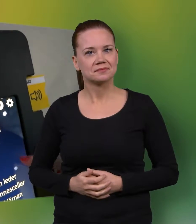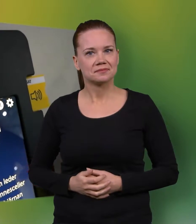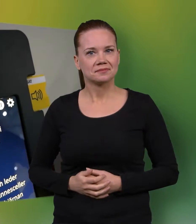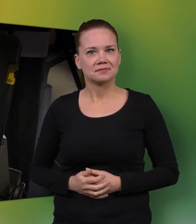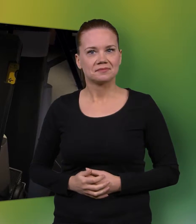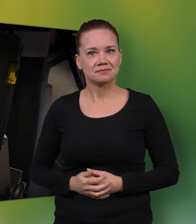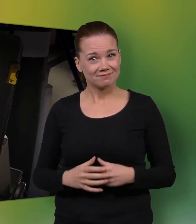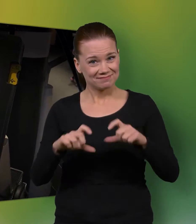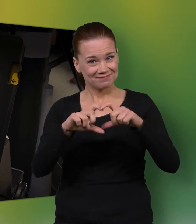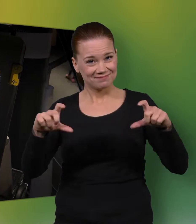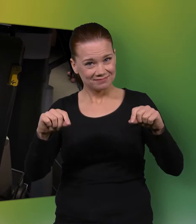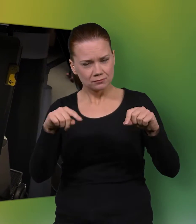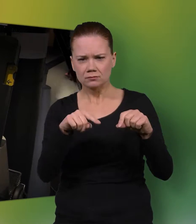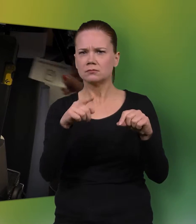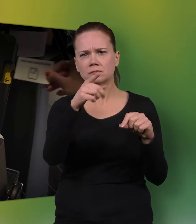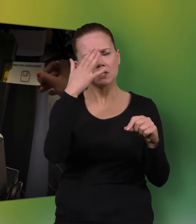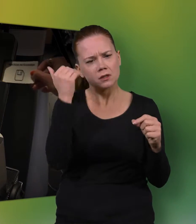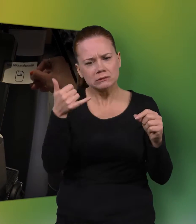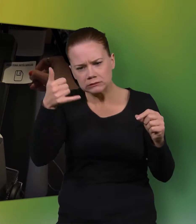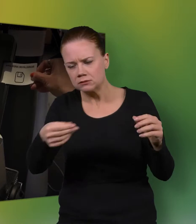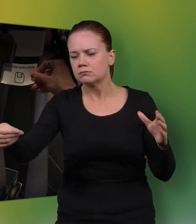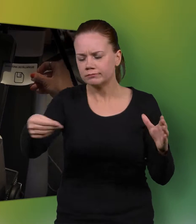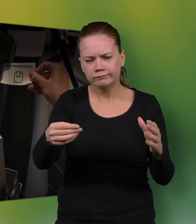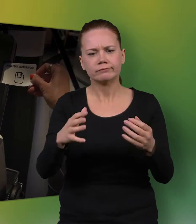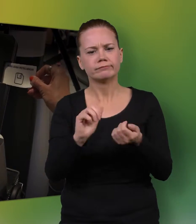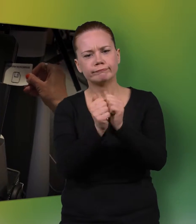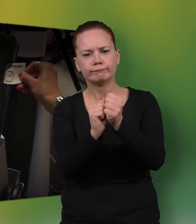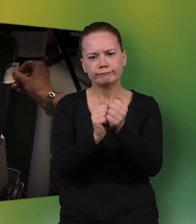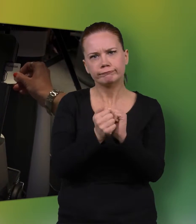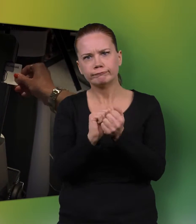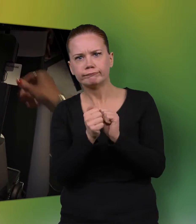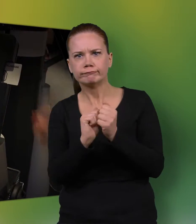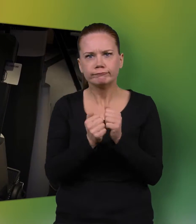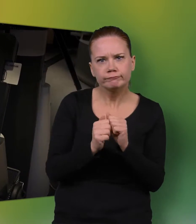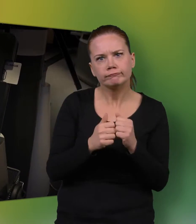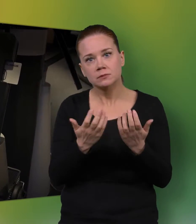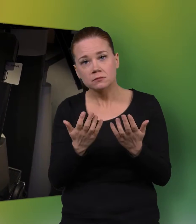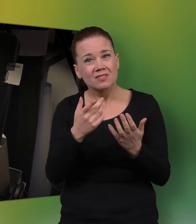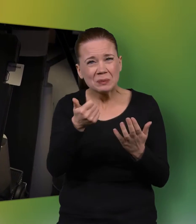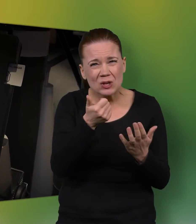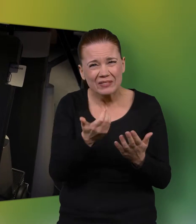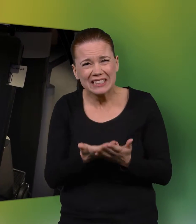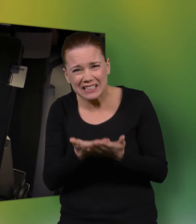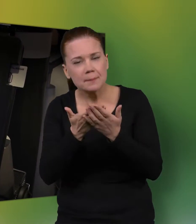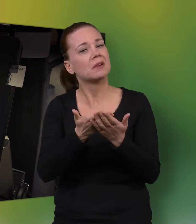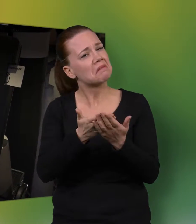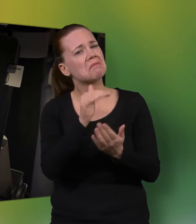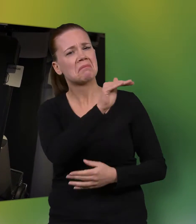Välj kort som passar det format du vill ha. Du sätter sedan enkelt in kortet till högra sidan av skärmen. Behöver du hjälp, säger du